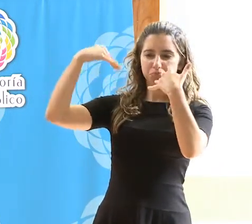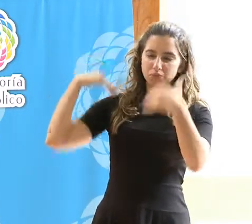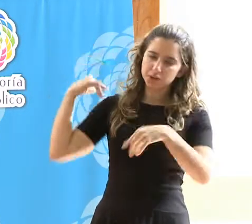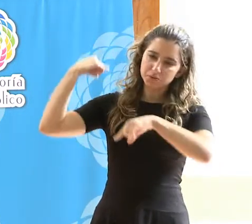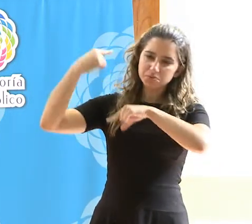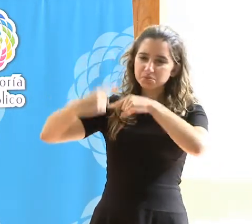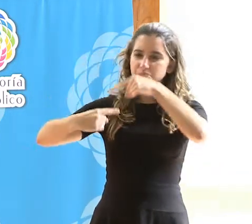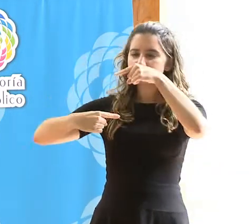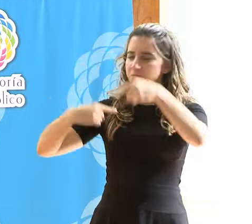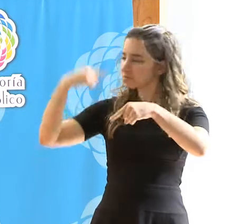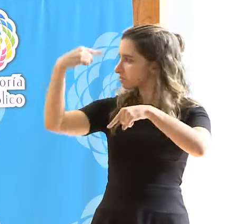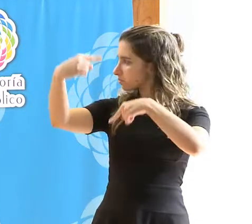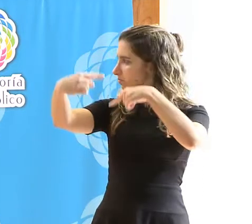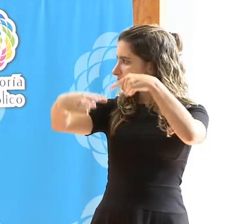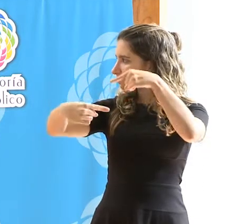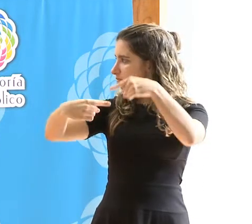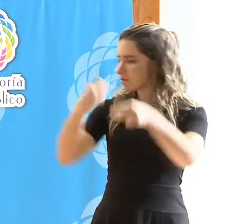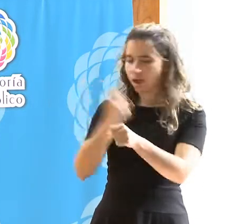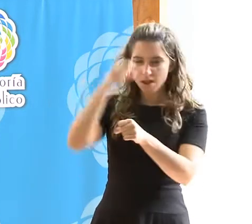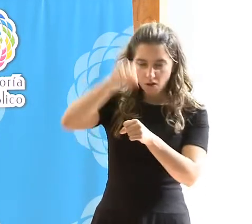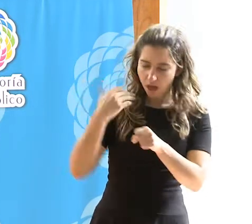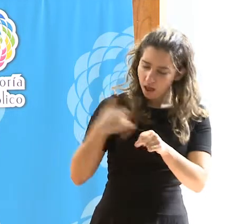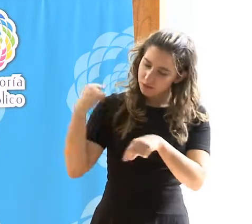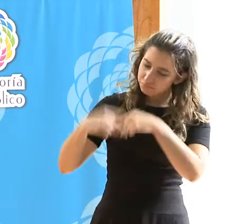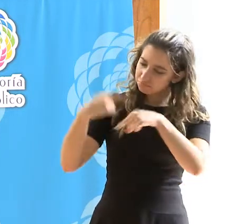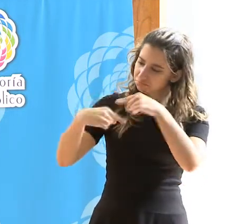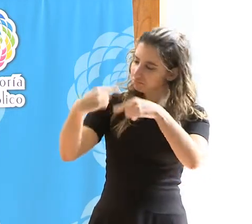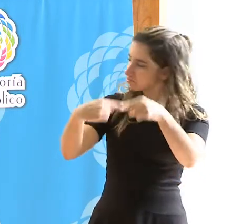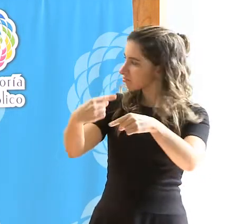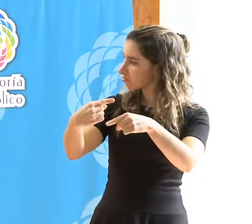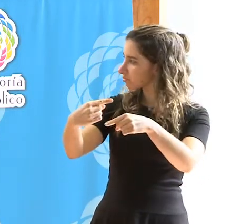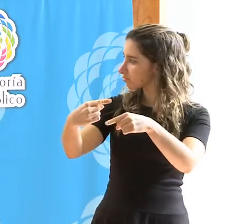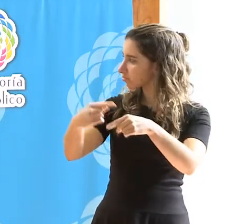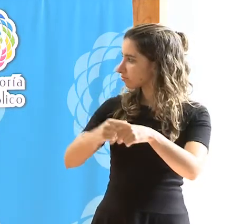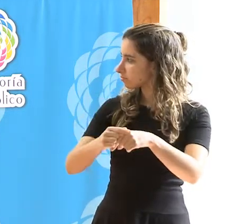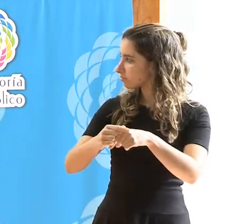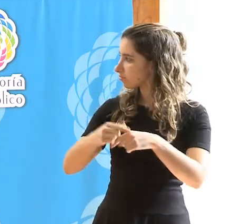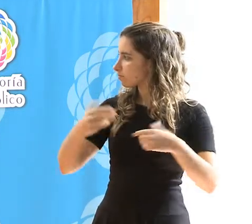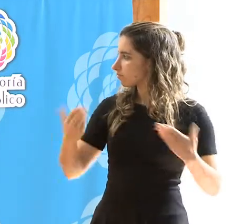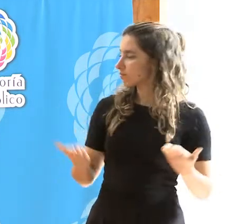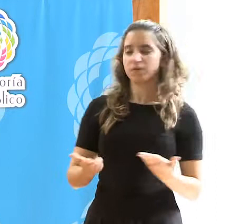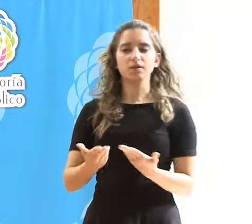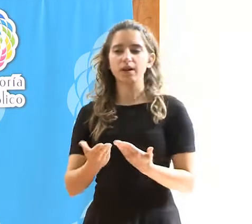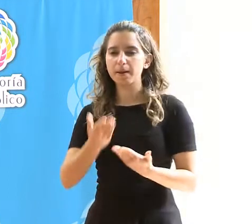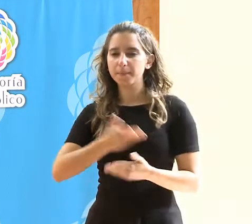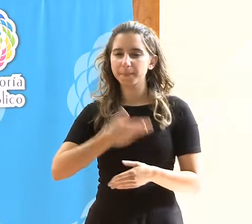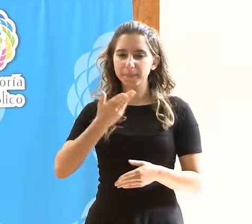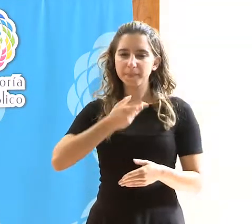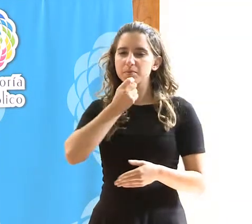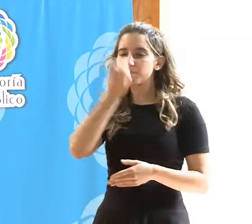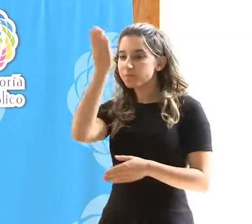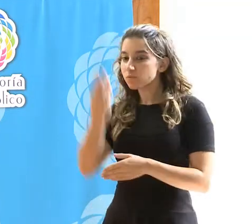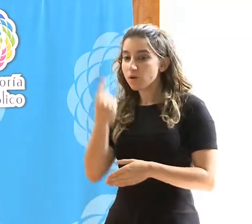y generaciones de argentinos que fueron pasando por las escuelas sarmientinas. Uno de esos líderes,